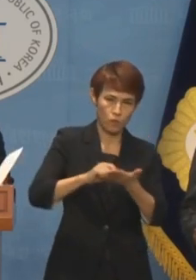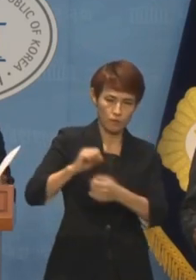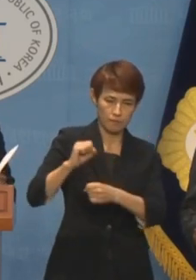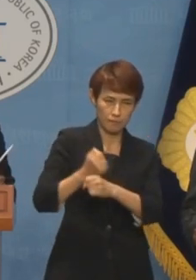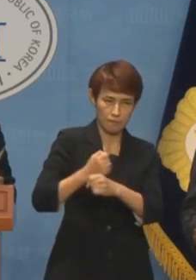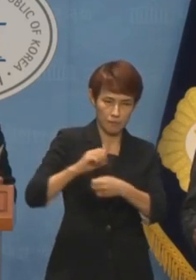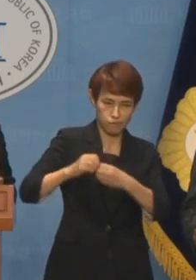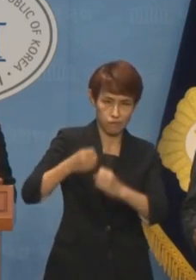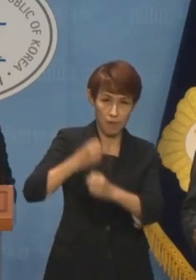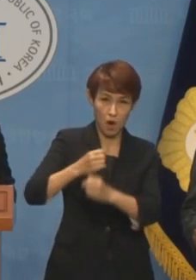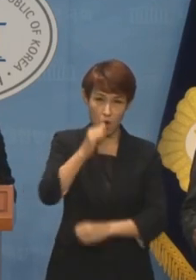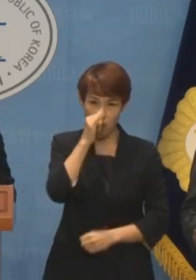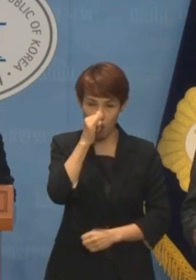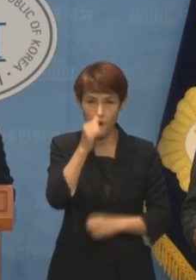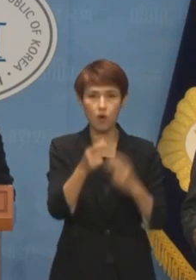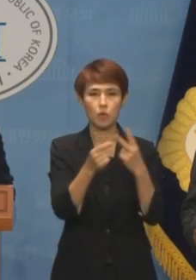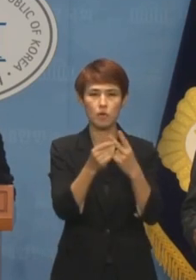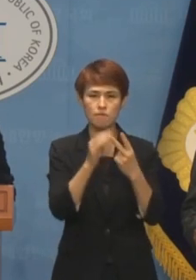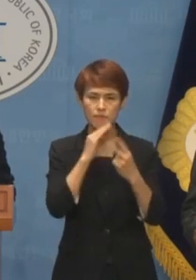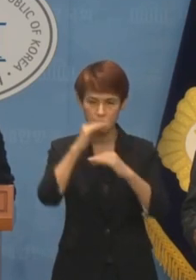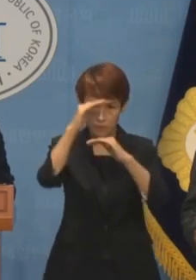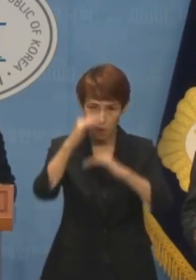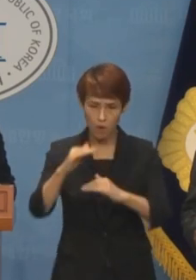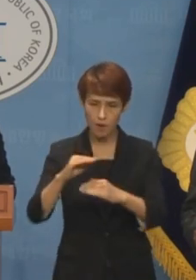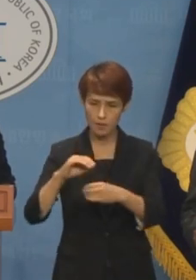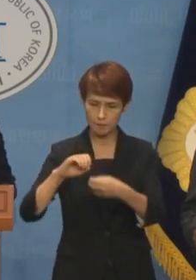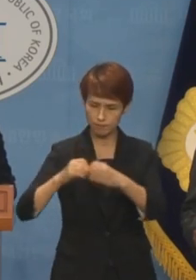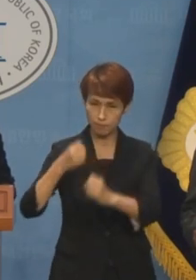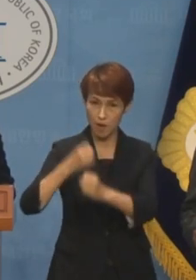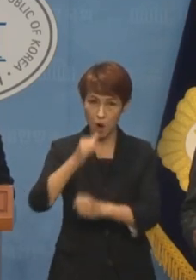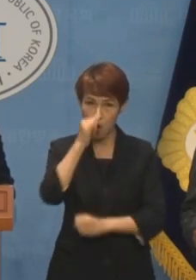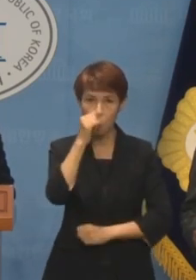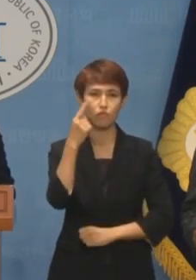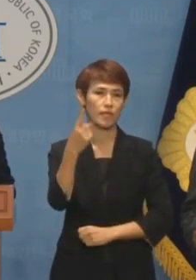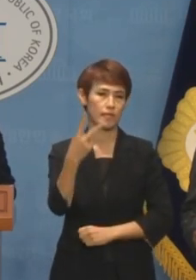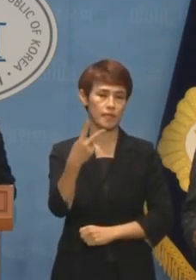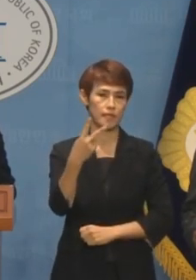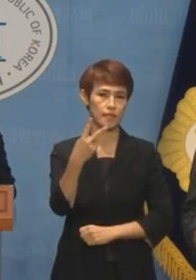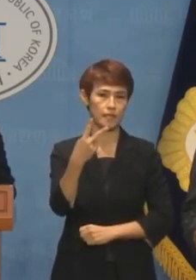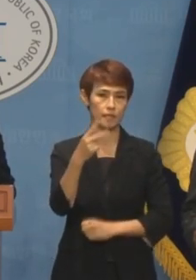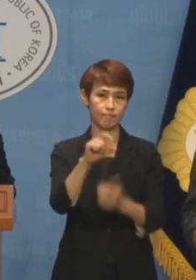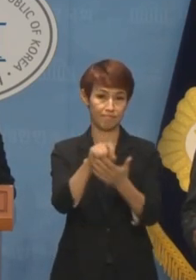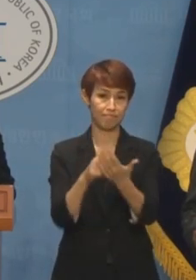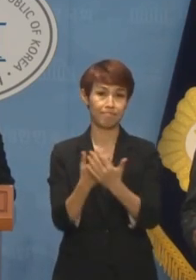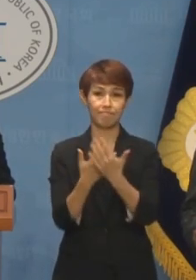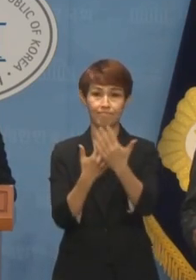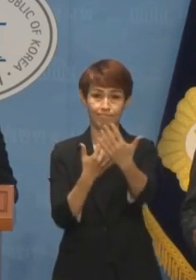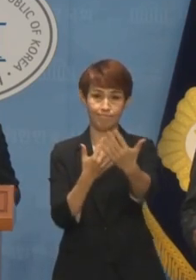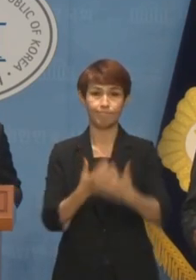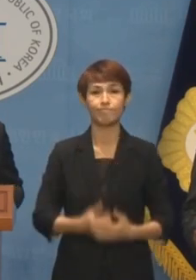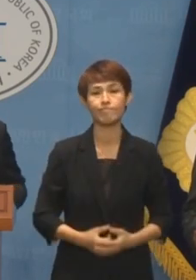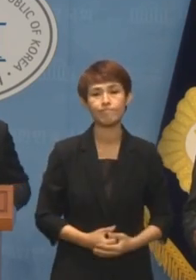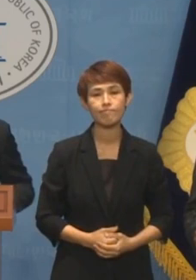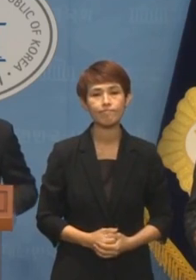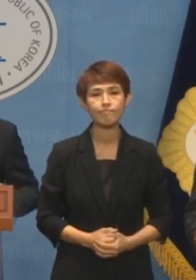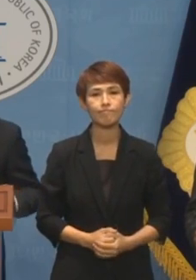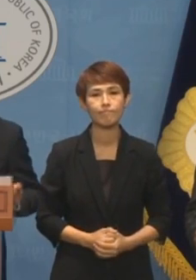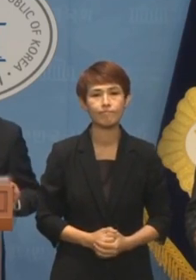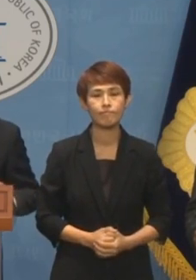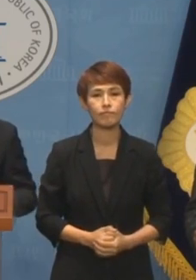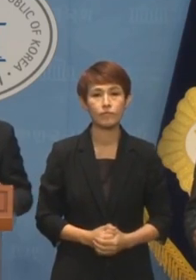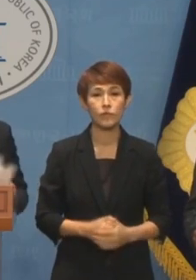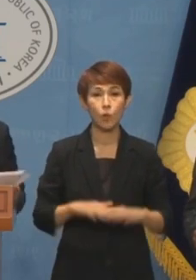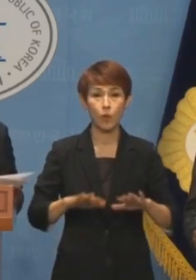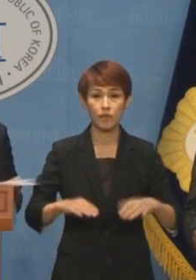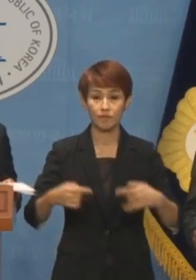그리고 또 그 사실 조작 두 가지를 중심으로 저희들이 기자회견을 준비를 했습니다. 오늘 참석해